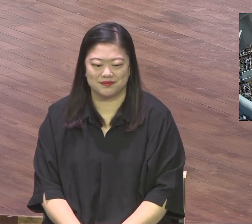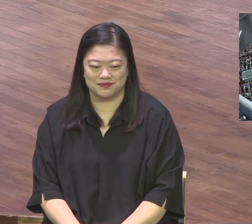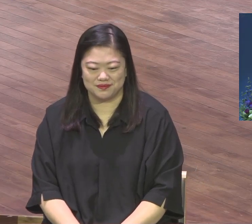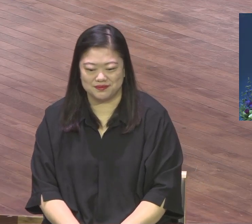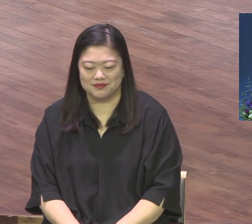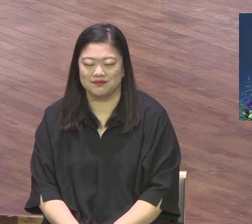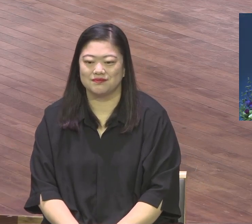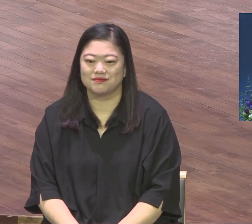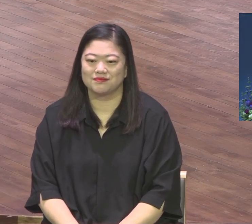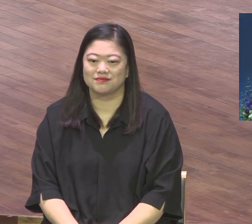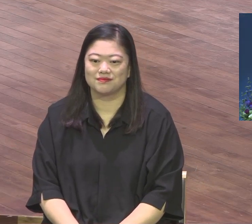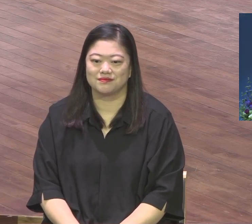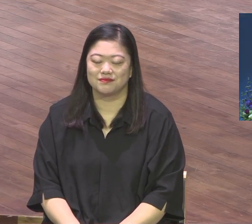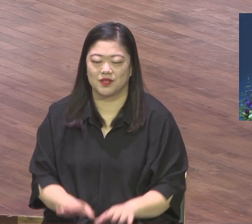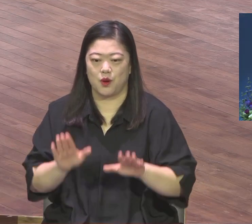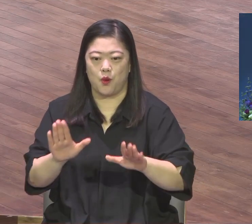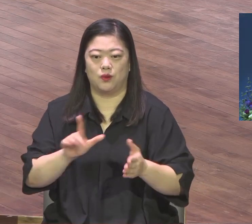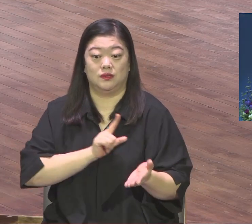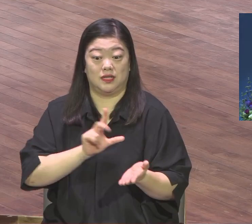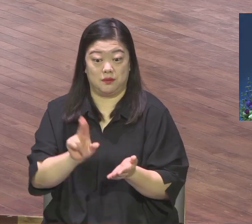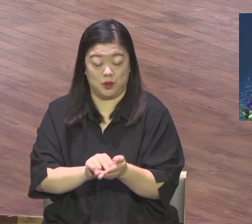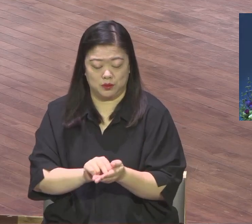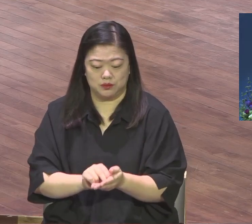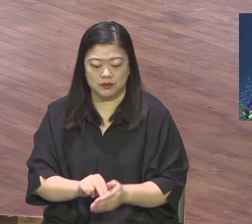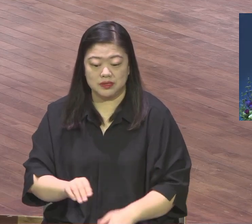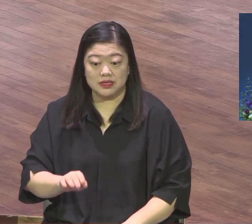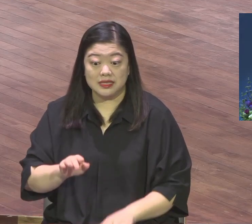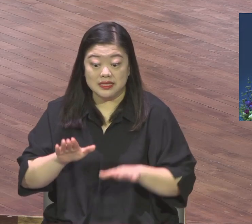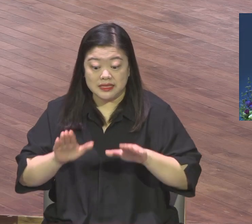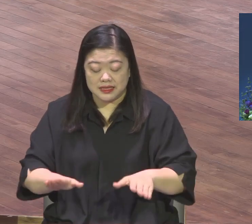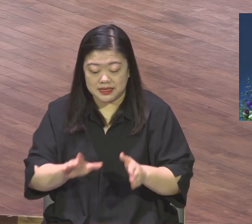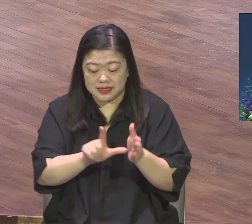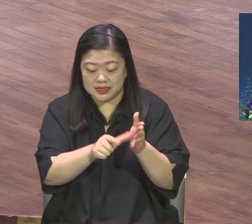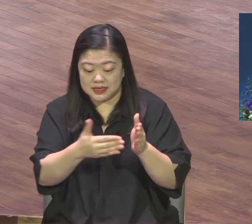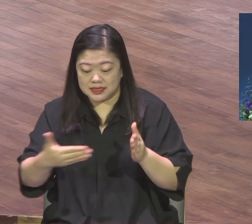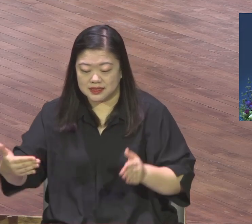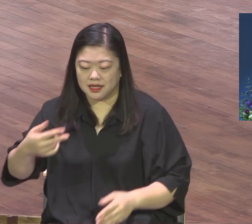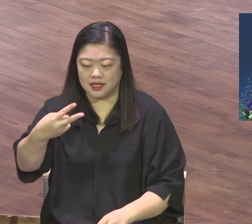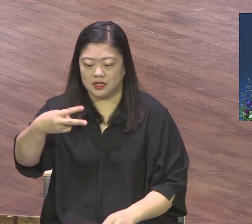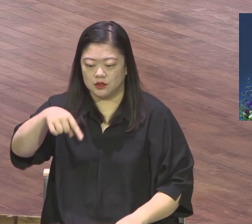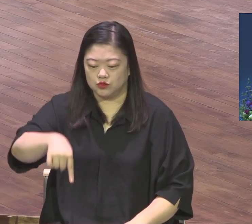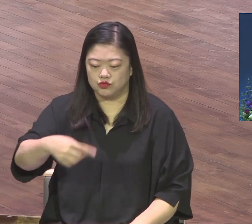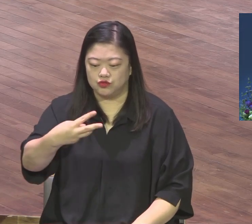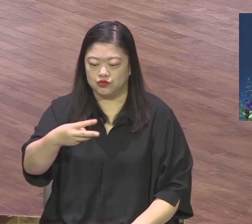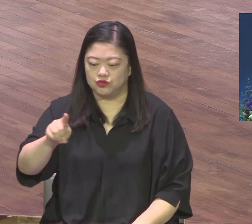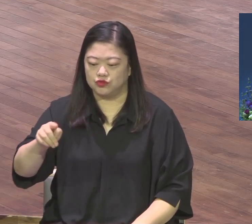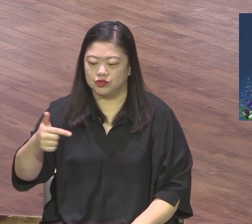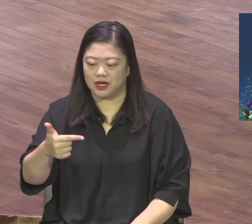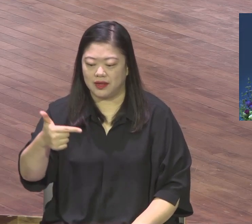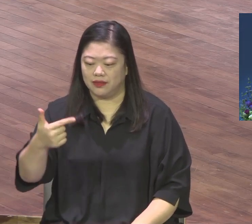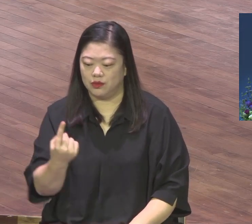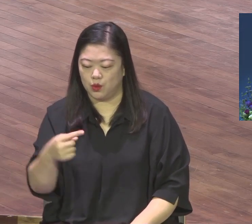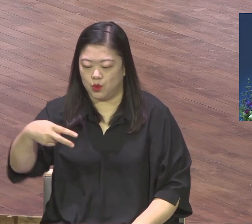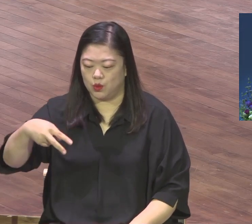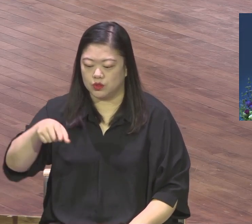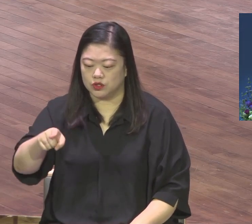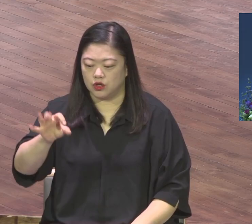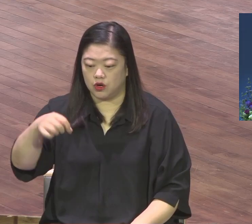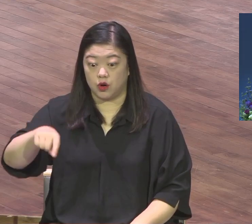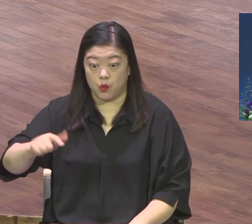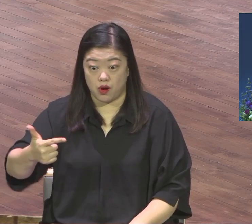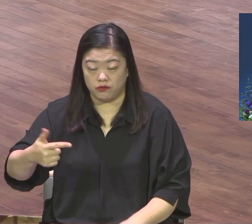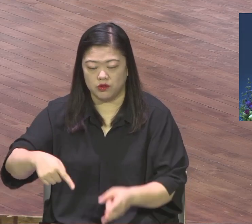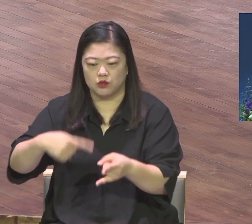자, 이걸 이 말씀 가지고 이 시리의 두란노 서원이란 제목으로 말씀을 드립니다. 우리가 매주일 지금